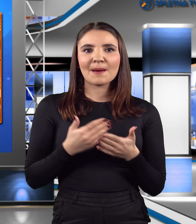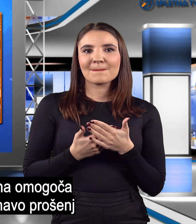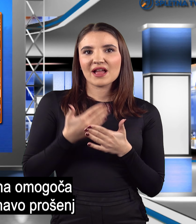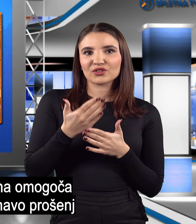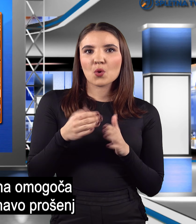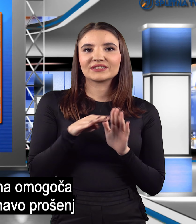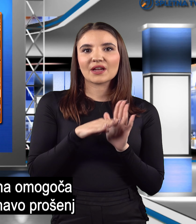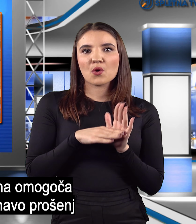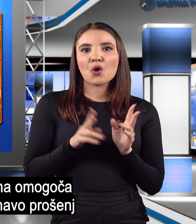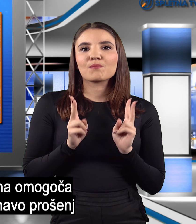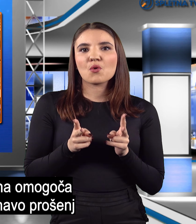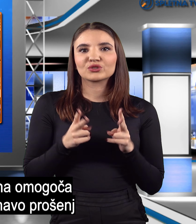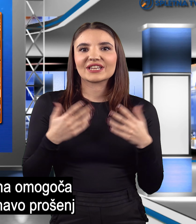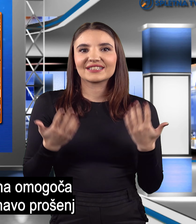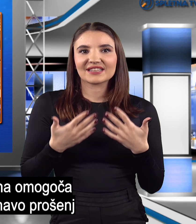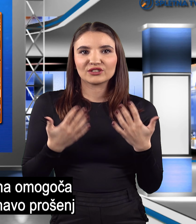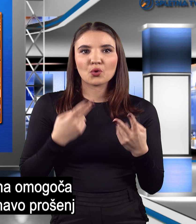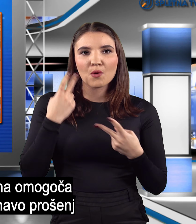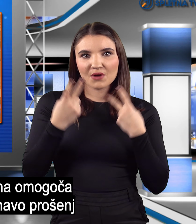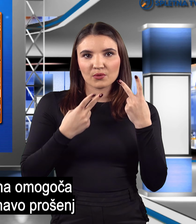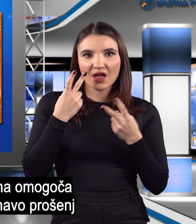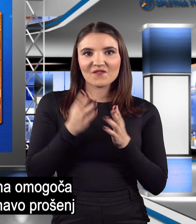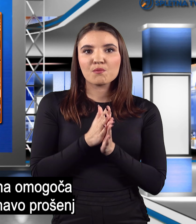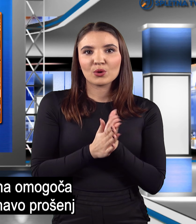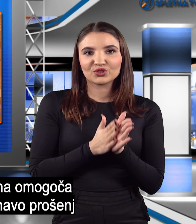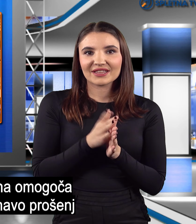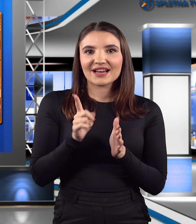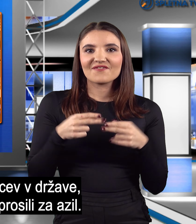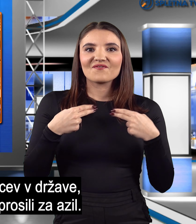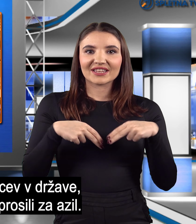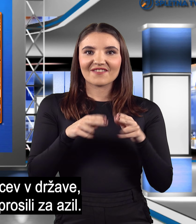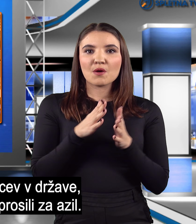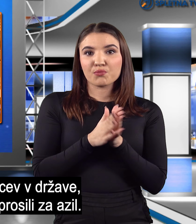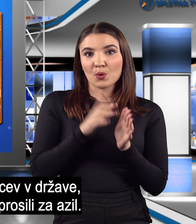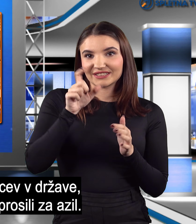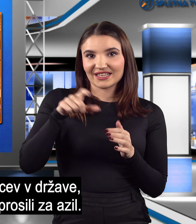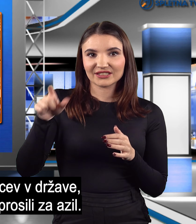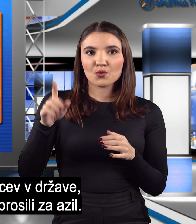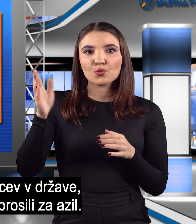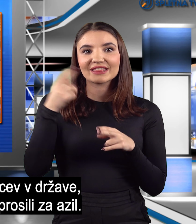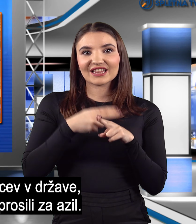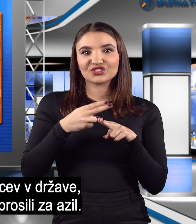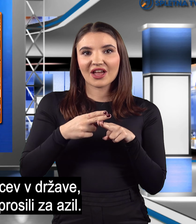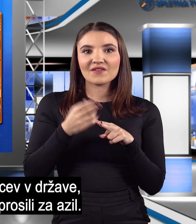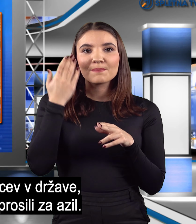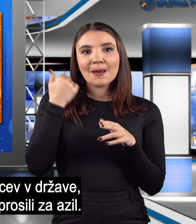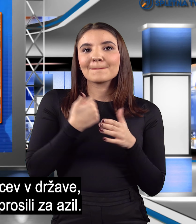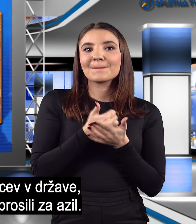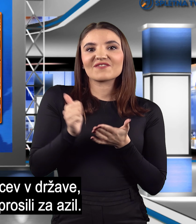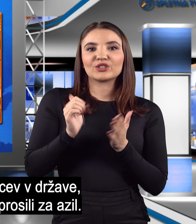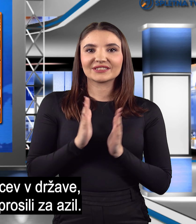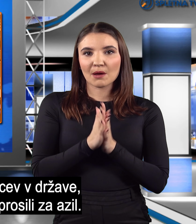Predlog zakona omogoča hitrejšo obravnavo prošenj in vrnitev prosilcev v države, kjer so prvič zaprosili za azil.